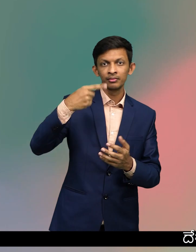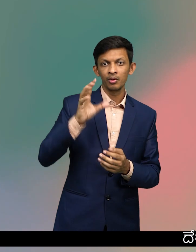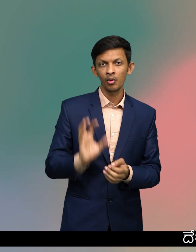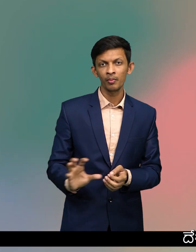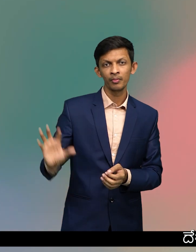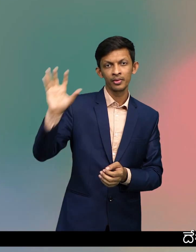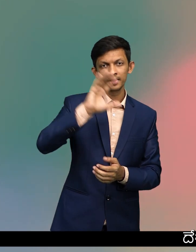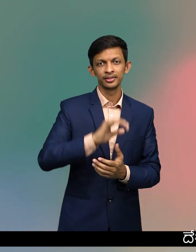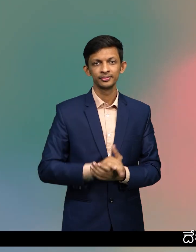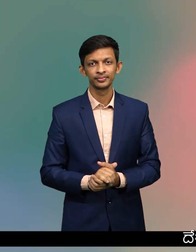దేశాలలో ఉత్పత్తి.